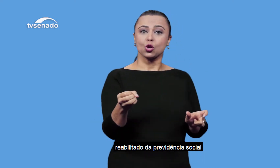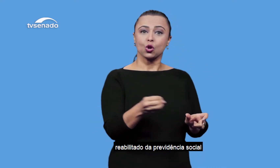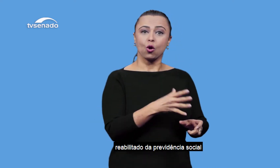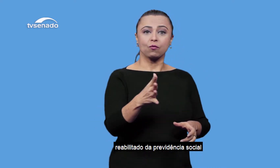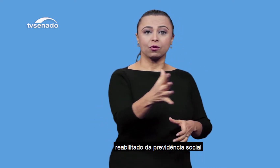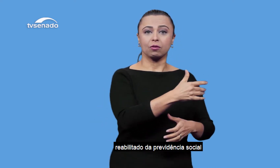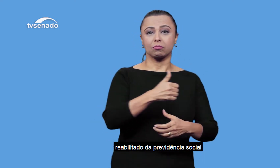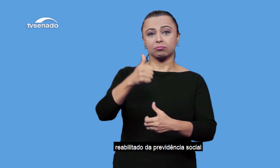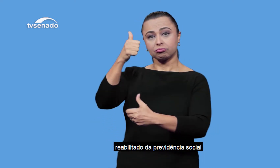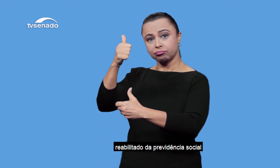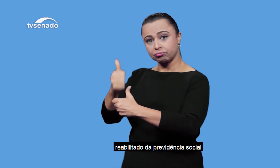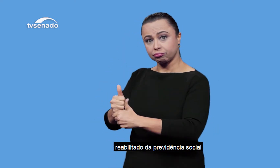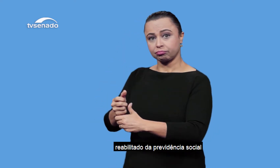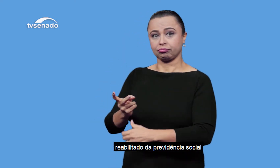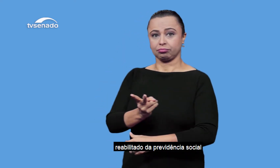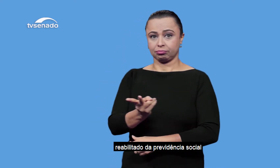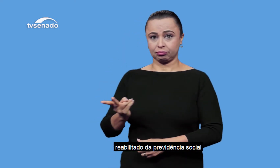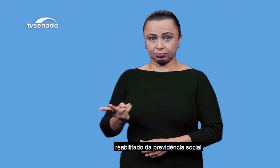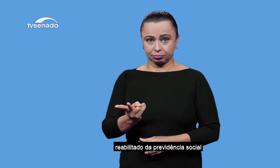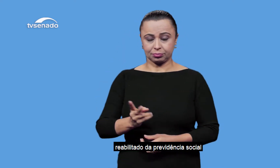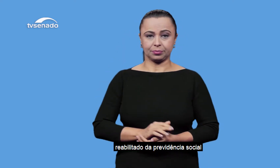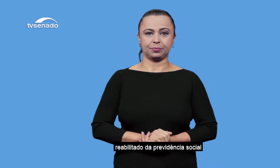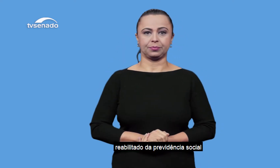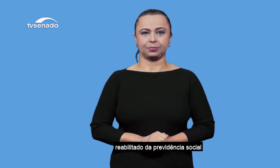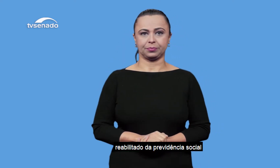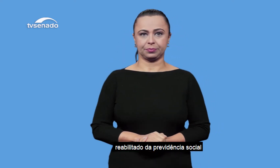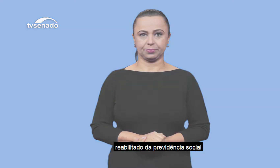reabilitado da previdência social